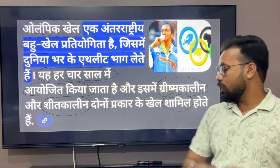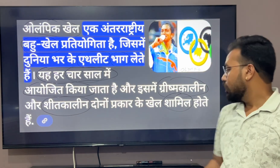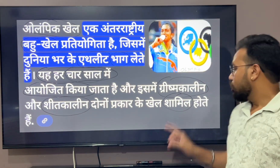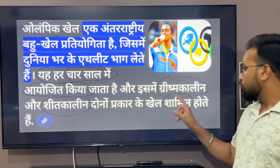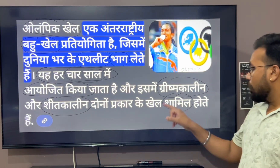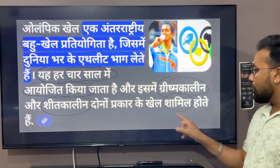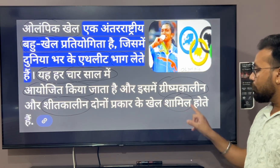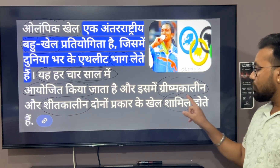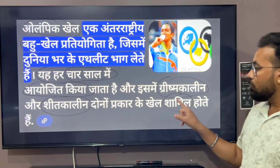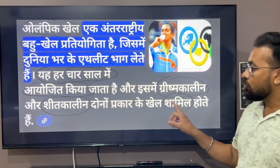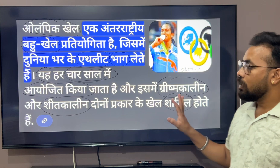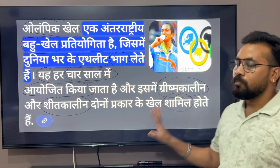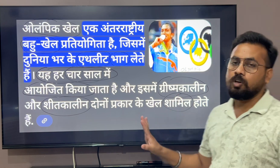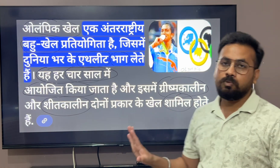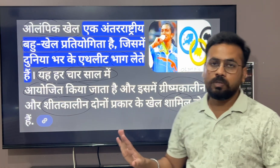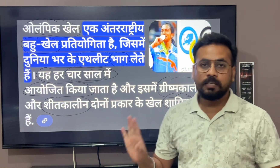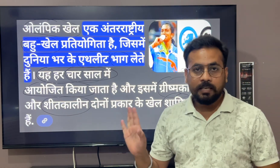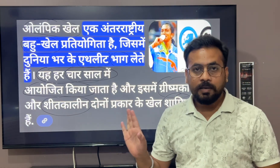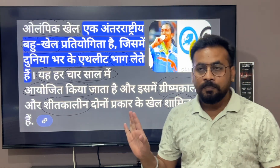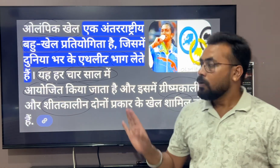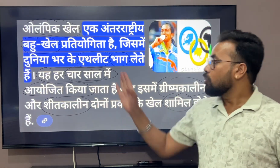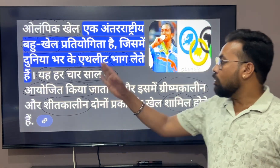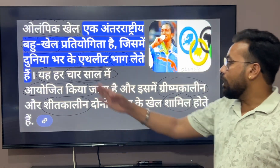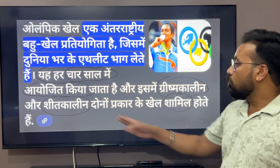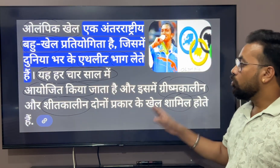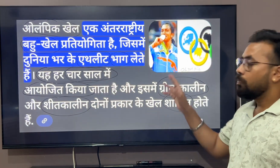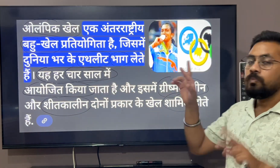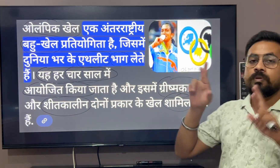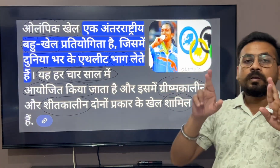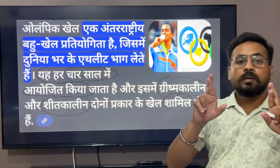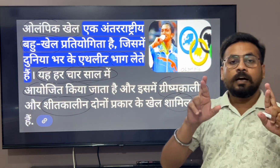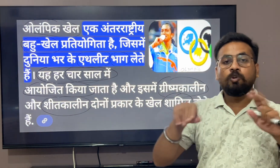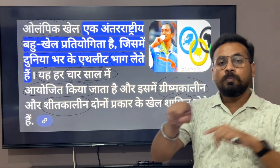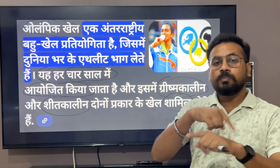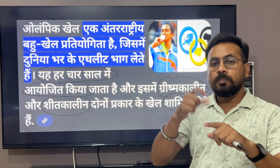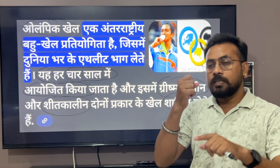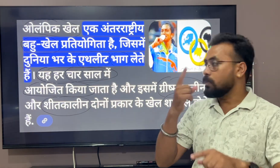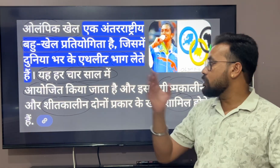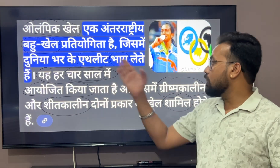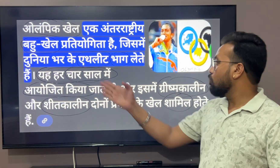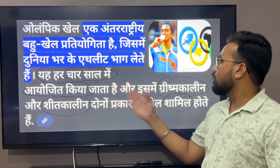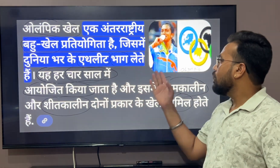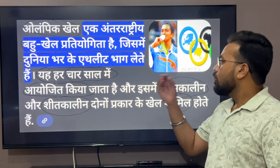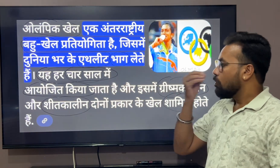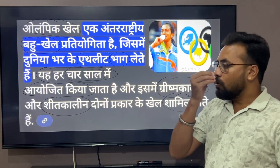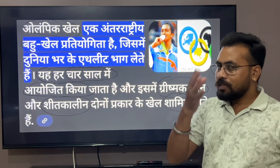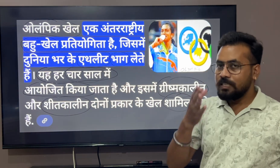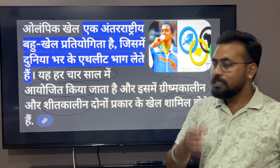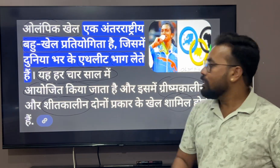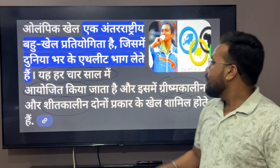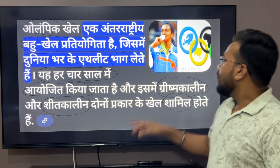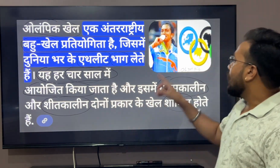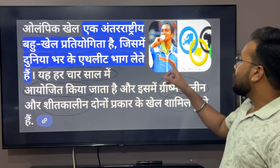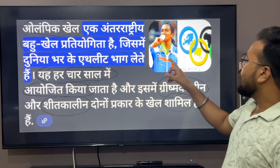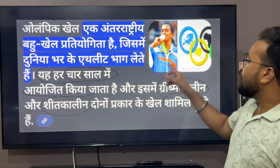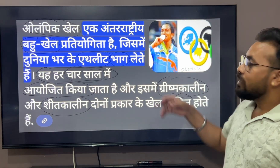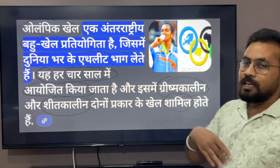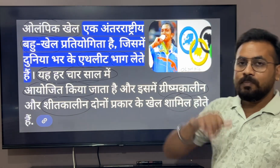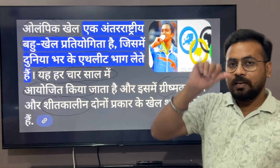तो शामिल का मतलब होता है इन्वॉल्व, ठीक है। तो आई होप आप सब ये समझ गए होंगे। बहुत ईजी है, आप देख पा रहे हैं हमारे इंडिया